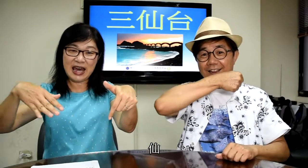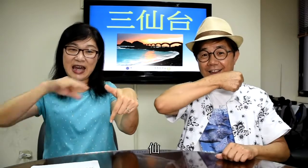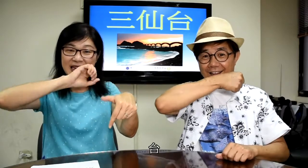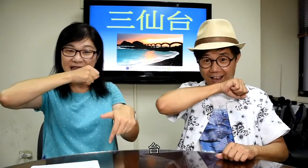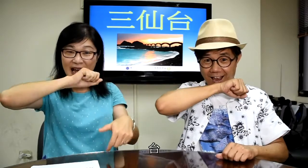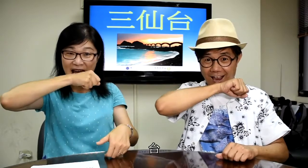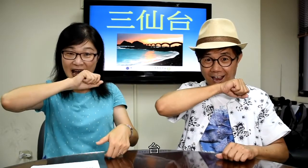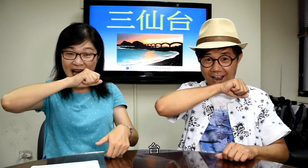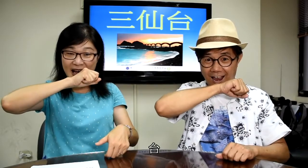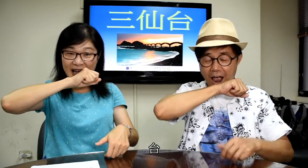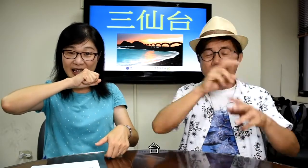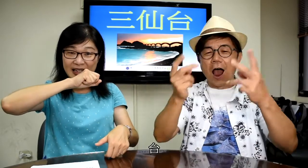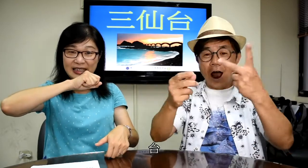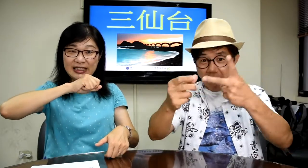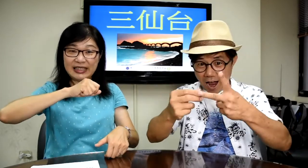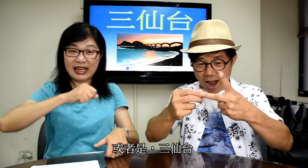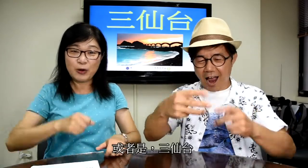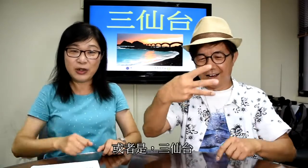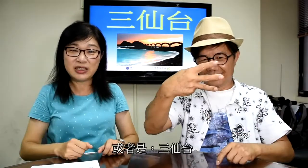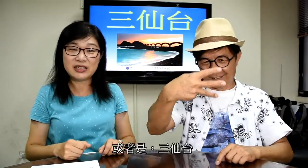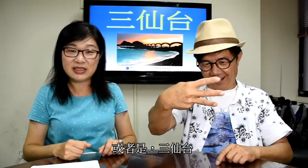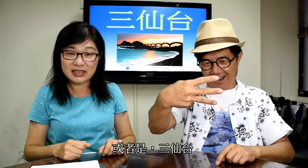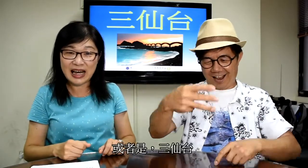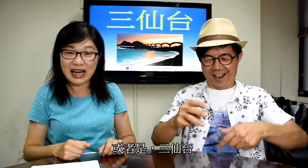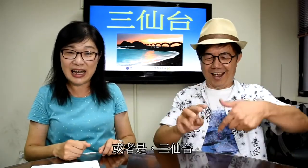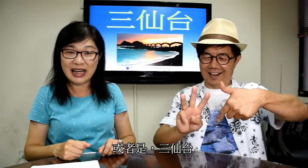仙台，或者是三